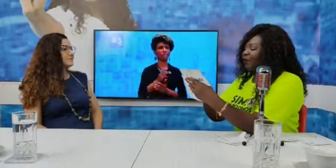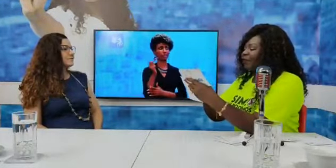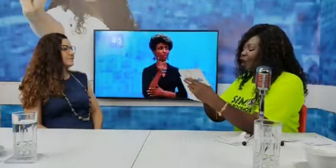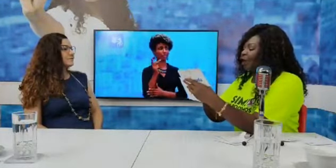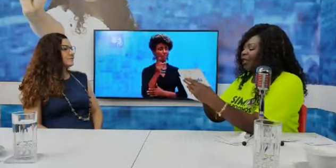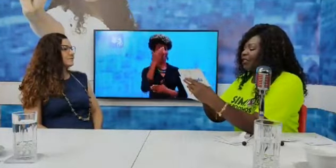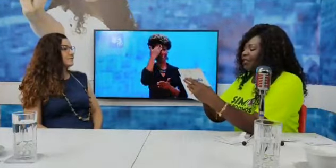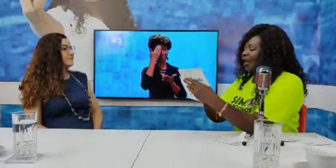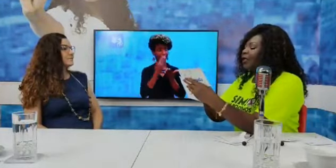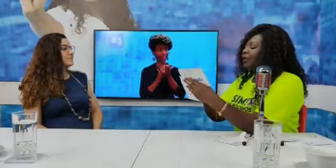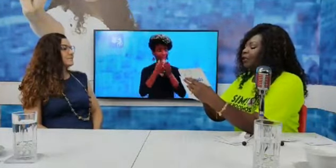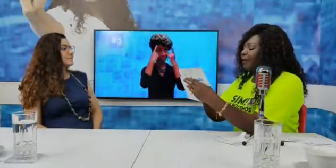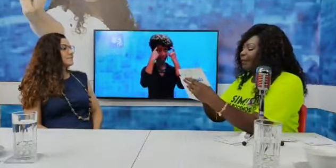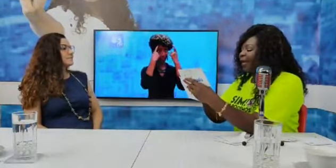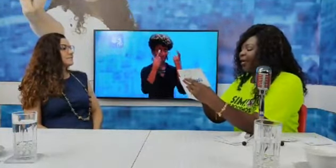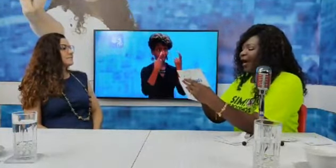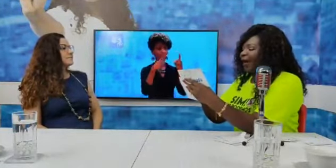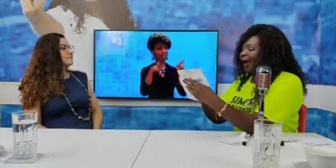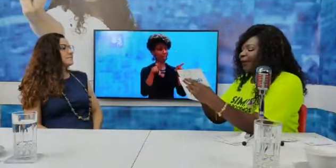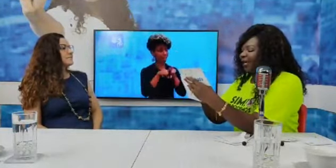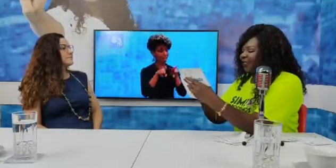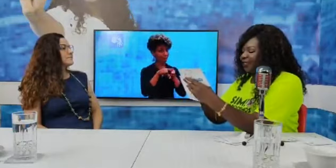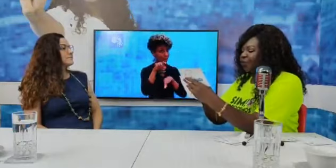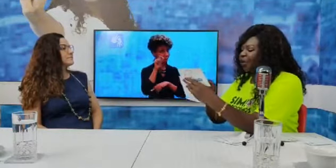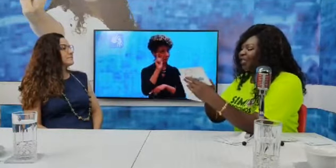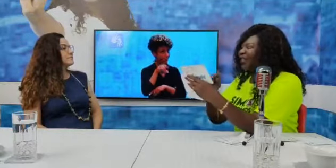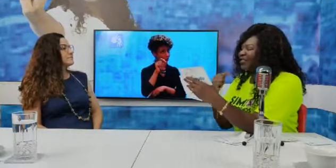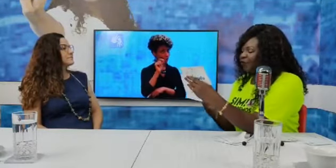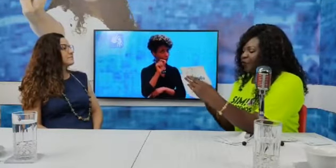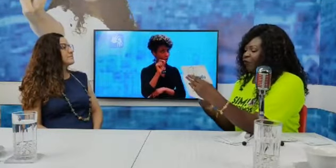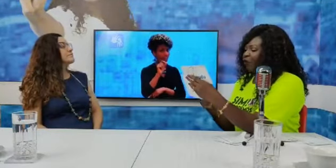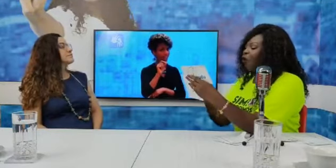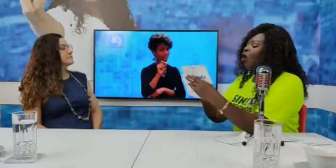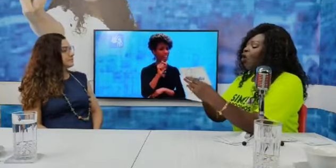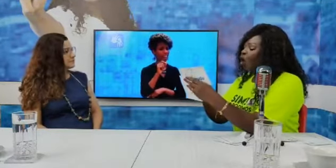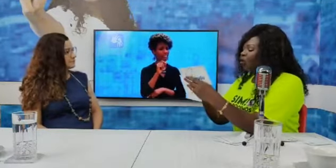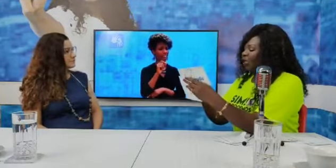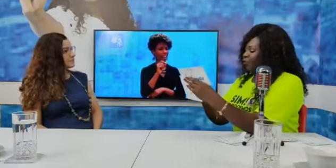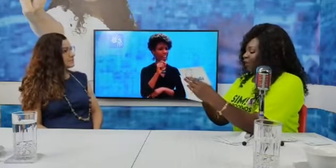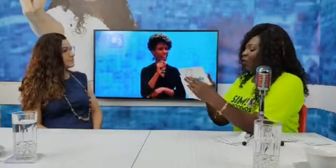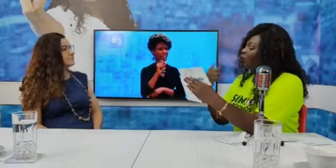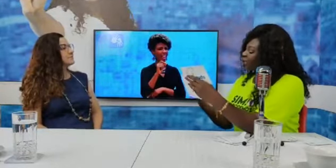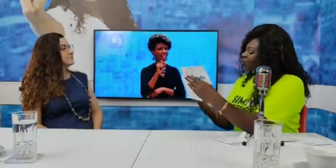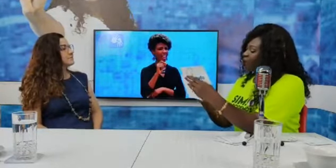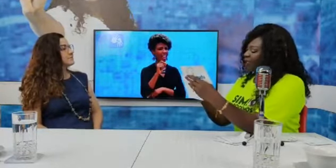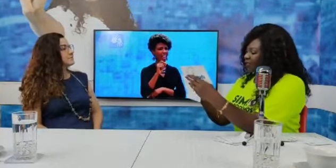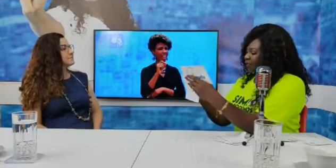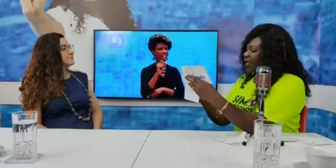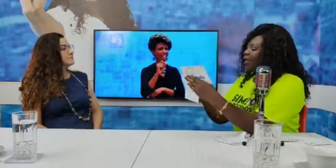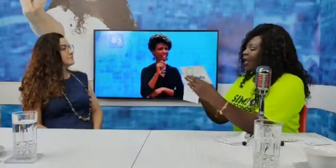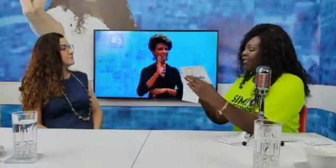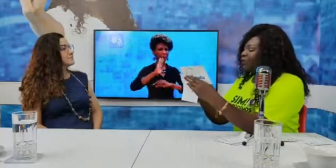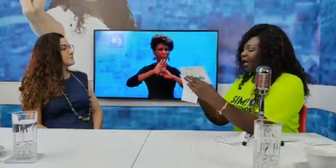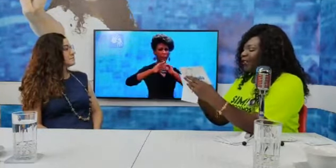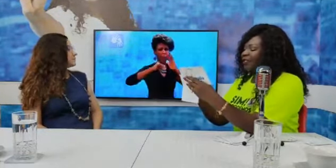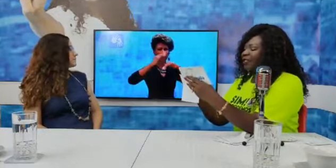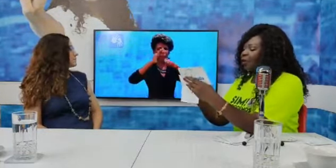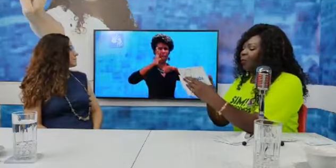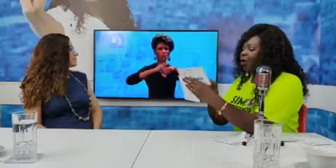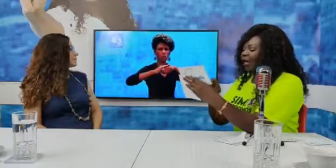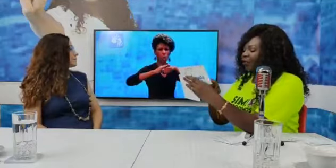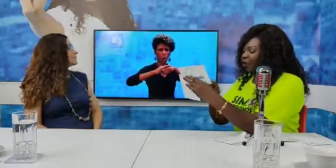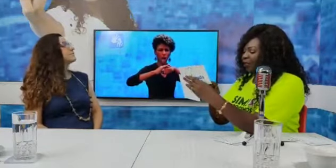que a violência também acaba trazendo e desenvolvendo outras doenças nas mulheres